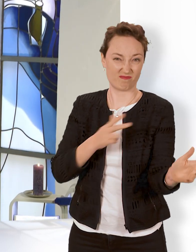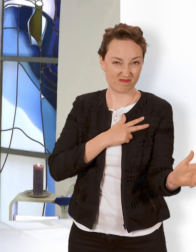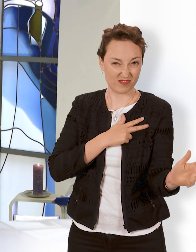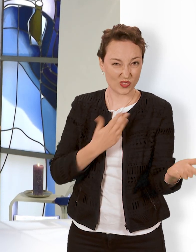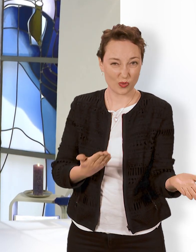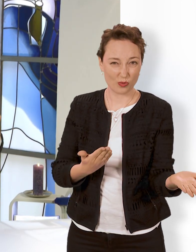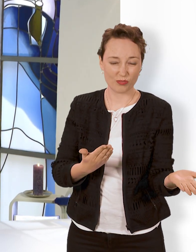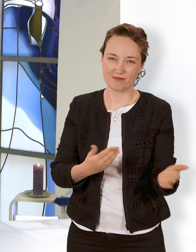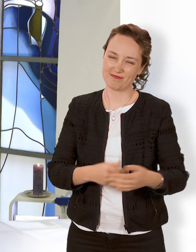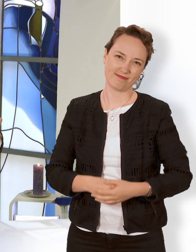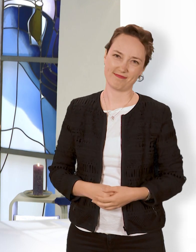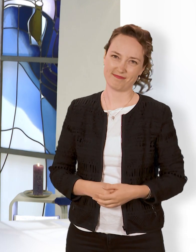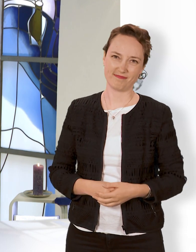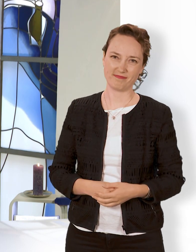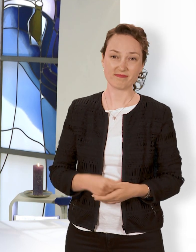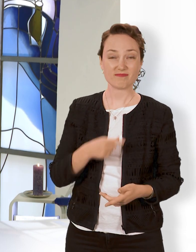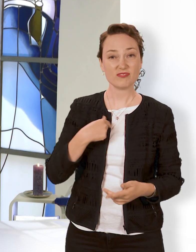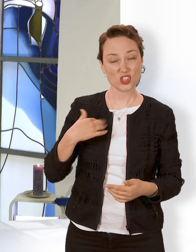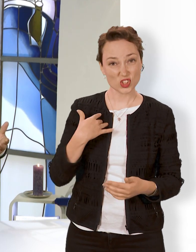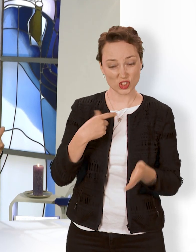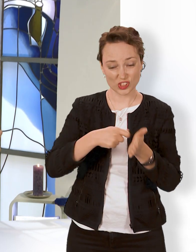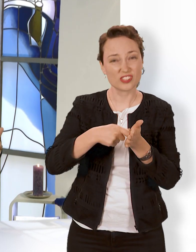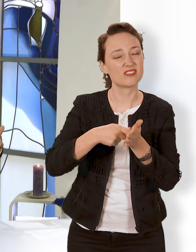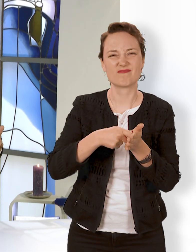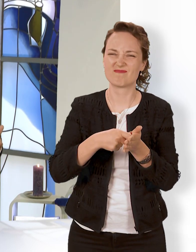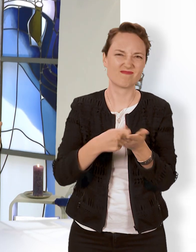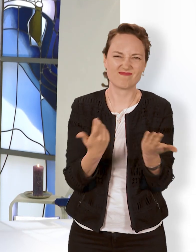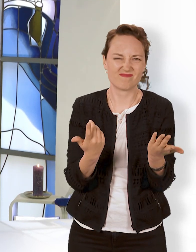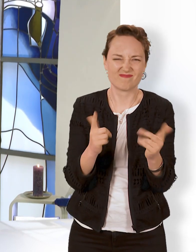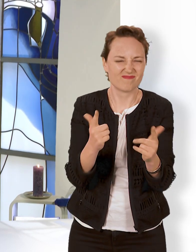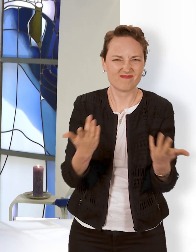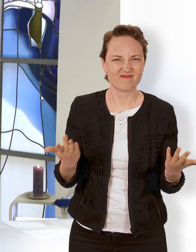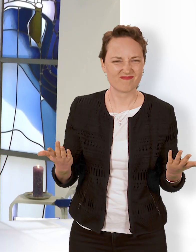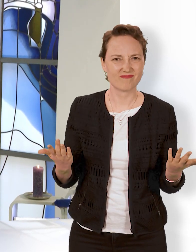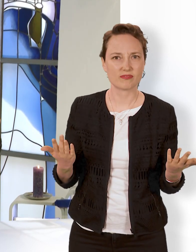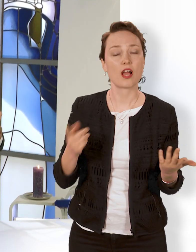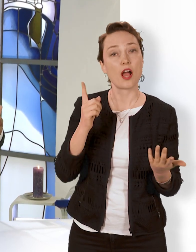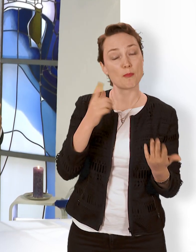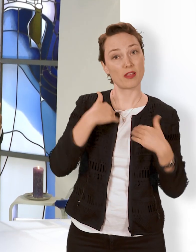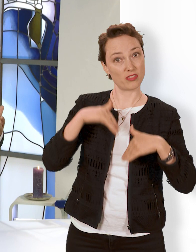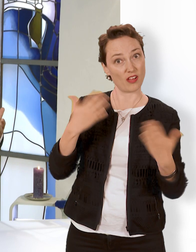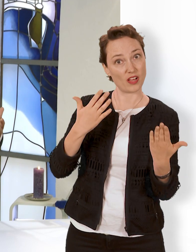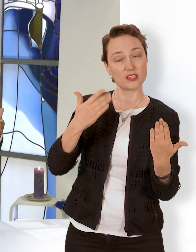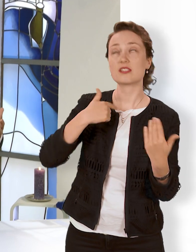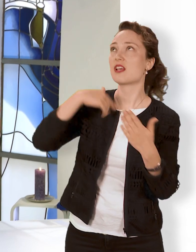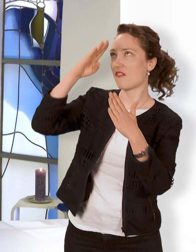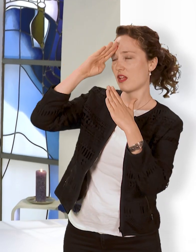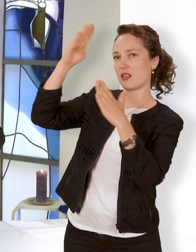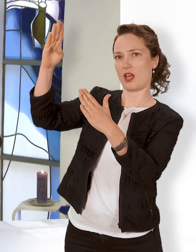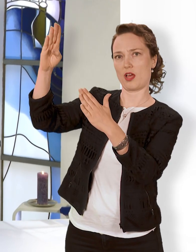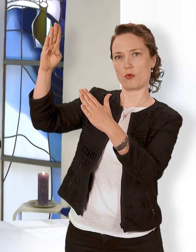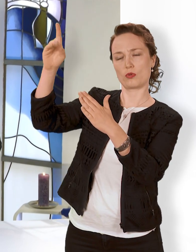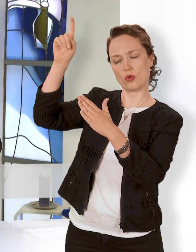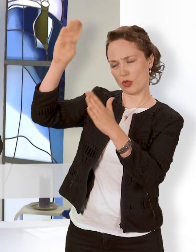nicht. Wir haben keinen Radiergummi. Was wir haben, wir dürfen Gott Vertrauen haben, dass er auch auf unseren